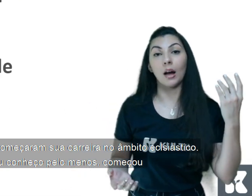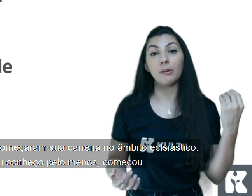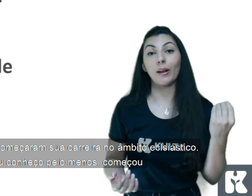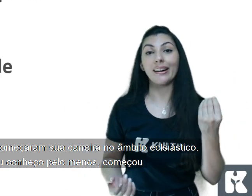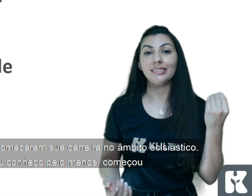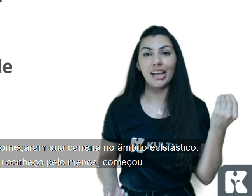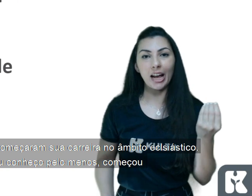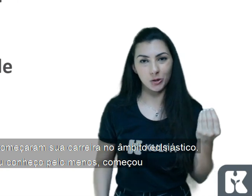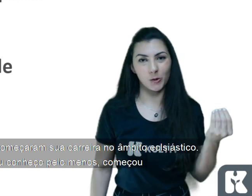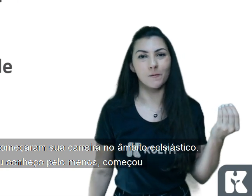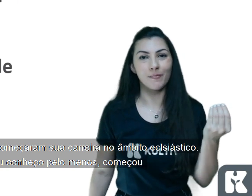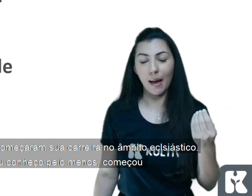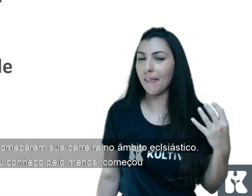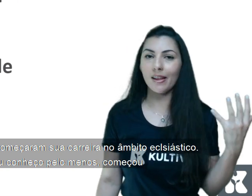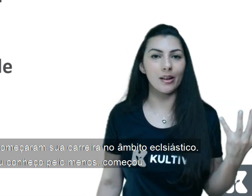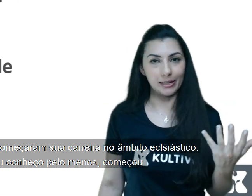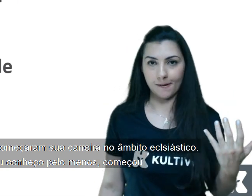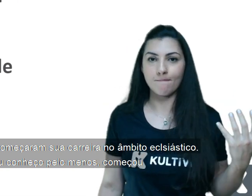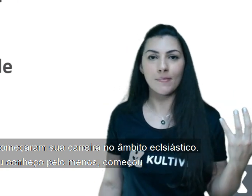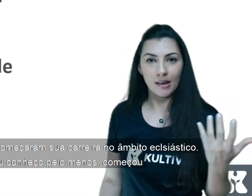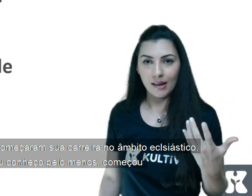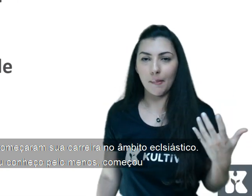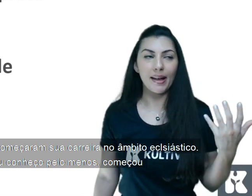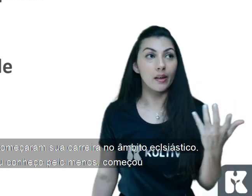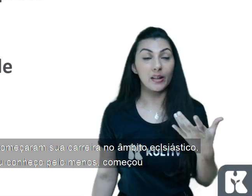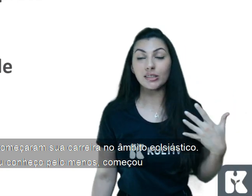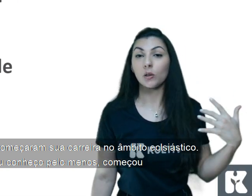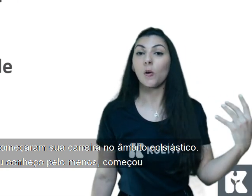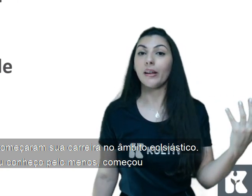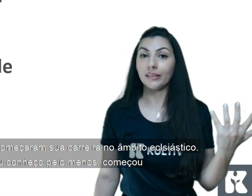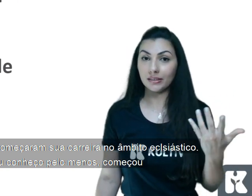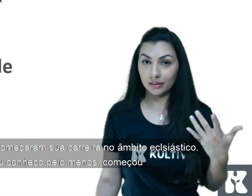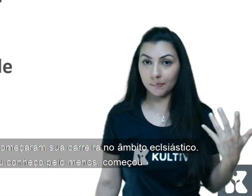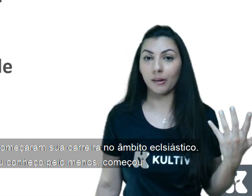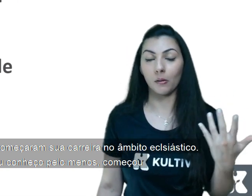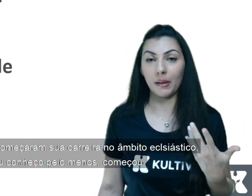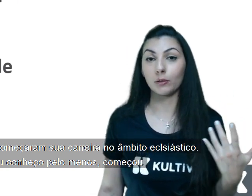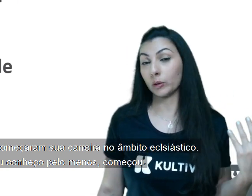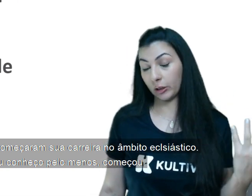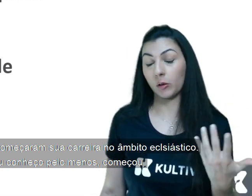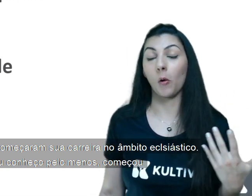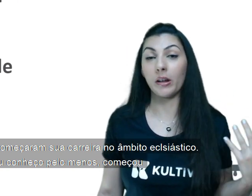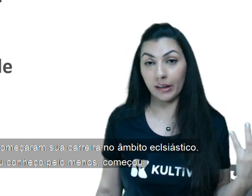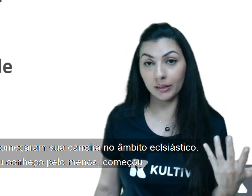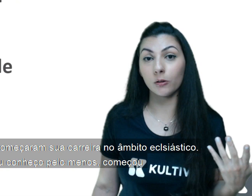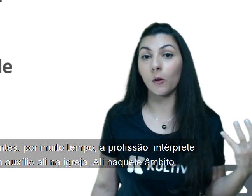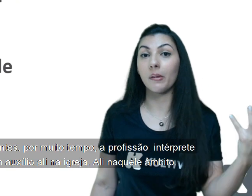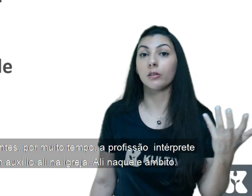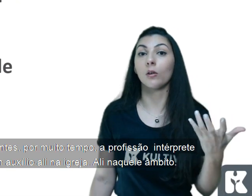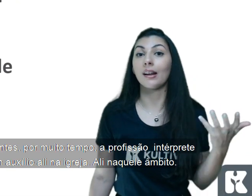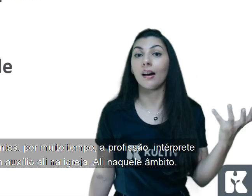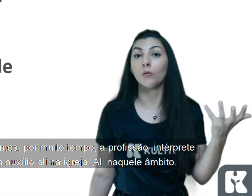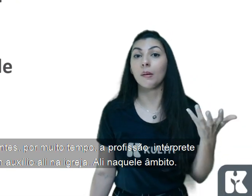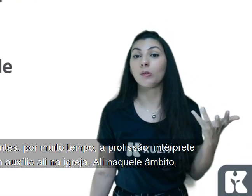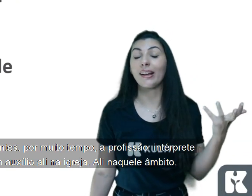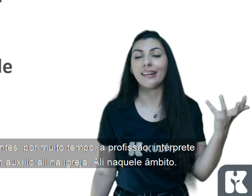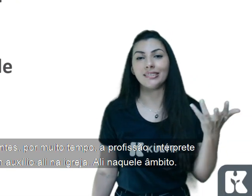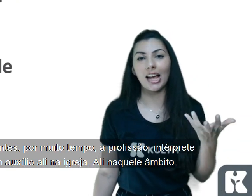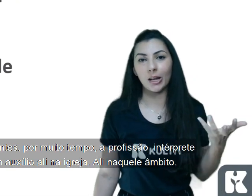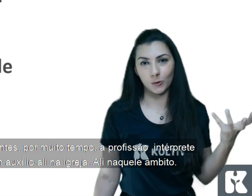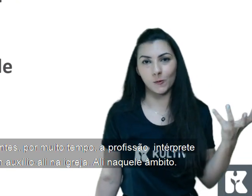no âmbito eclesiástico. A maioria dos que eu conheci, pelo menos dos que eu conheço, começou no